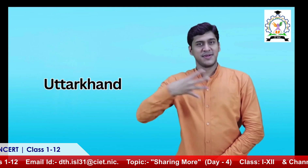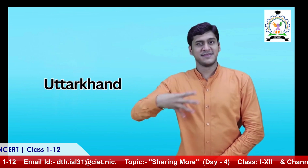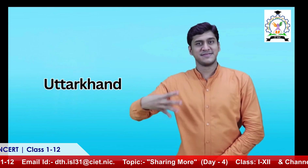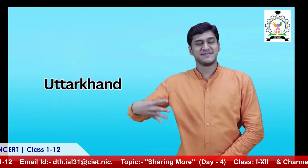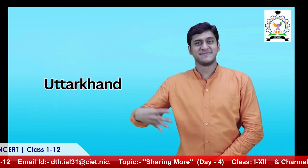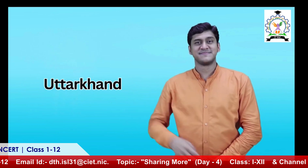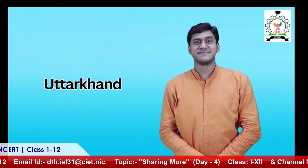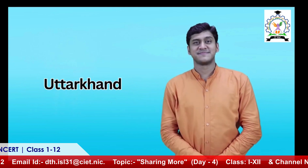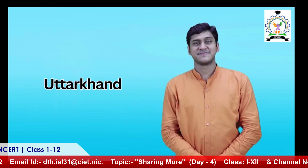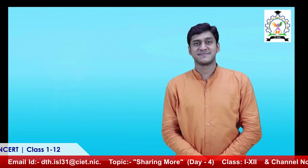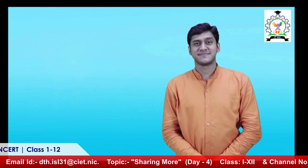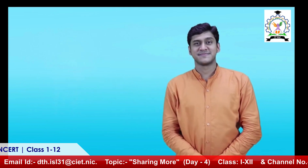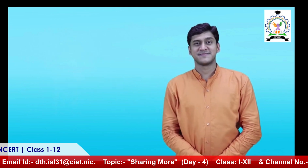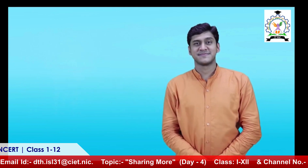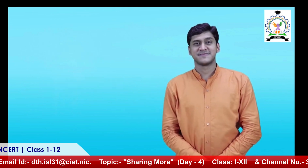उत्तराखंड,